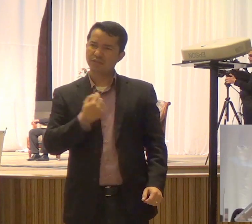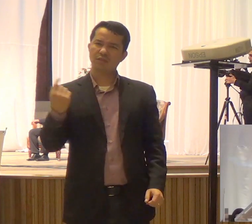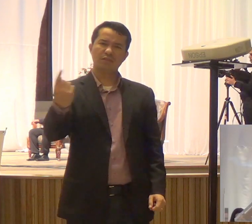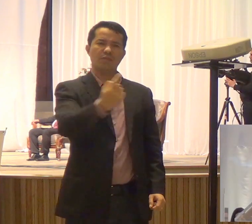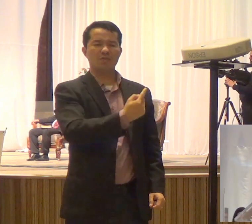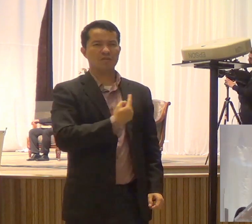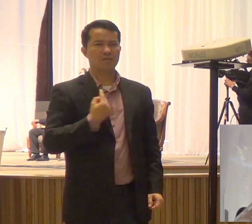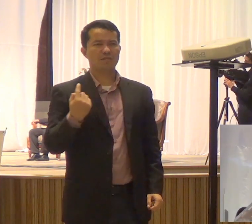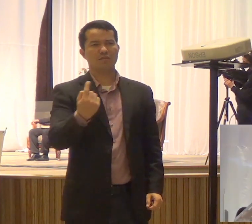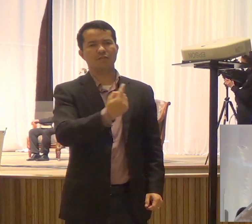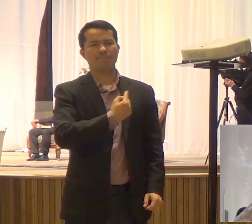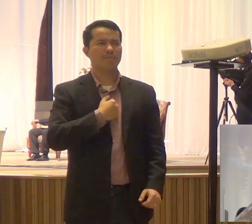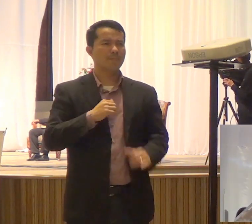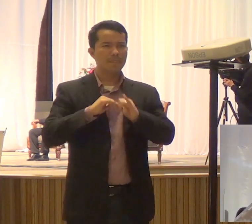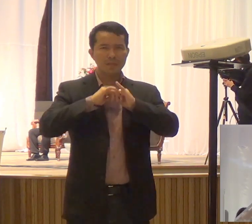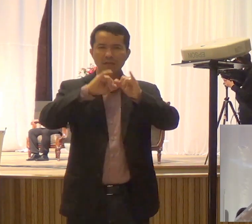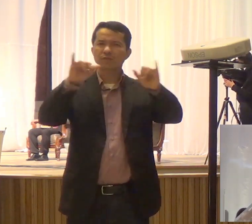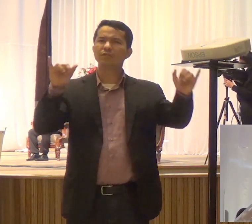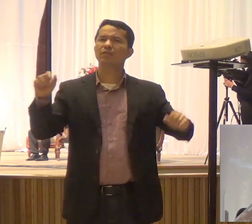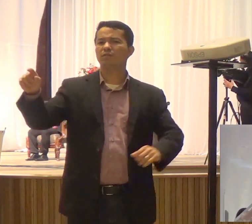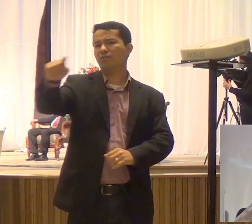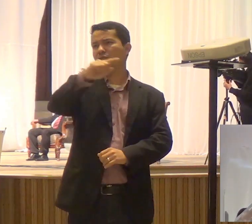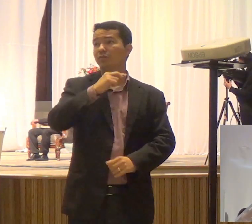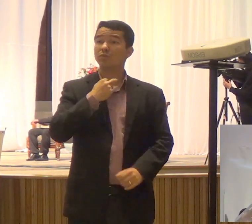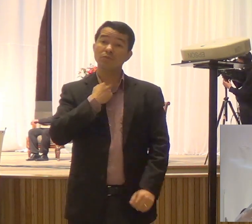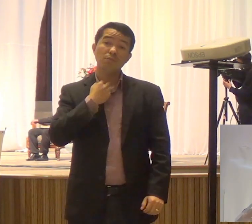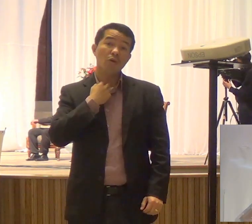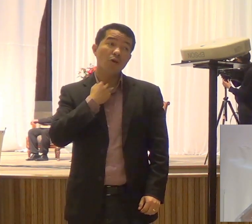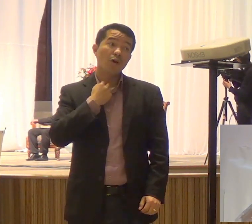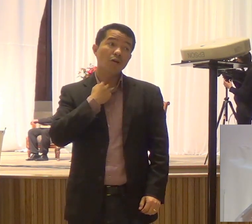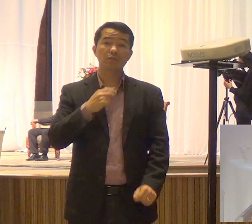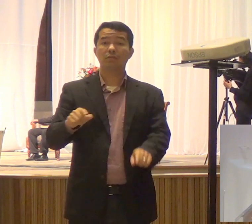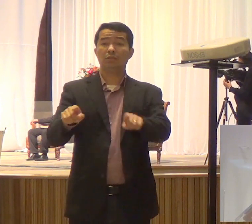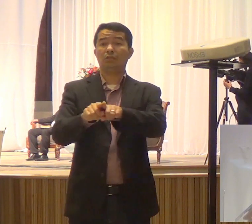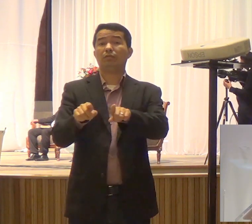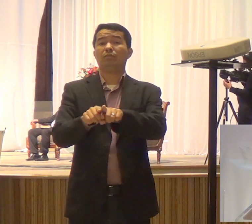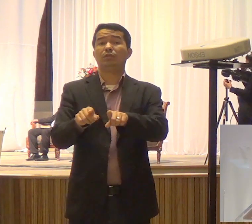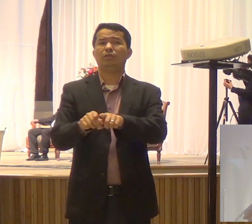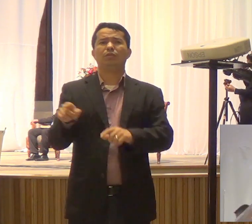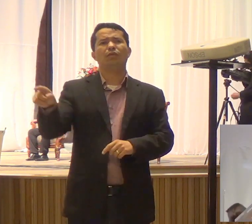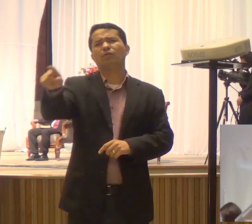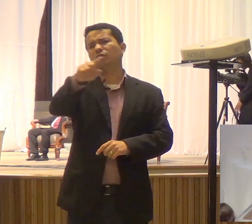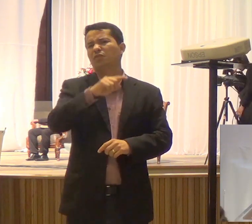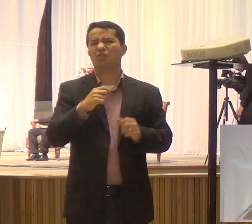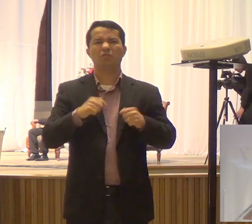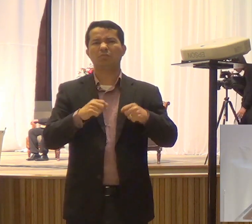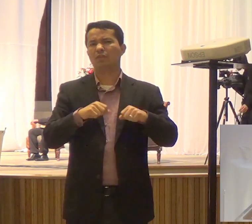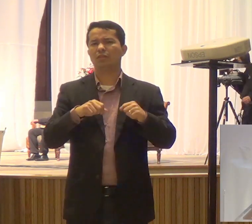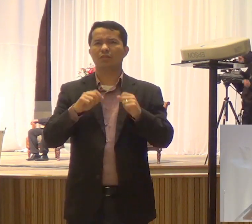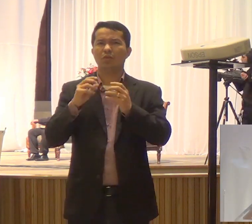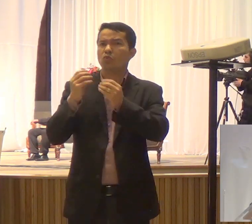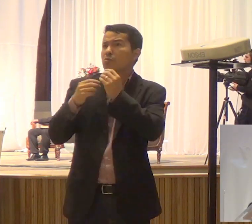E quero te dizer que você não pode e não deve ser alguém que adapta Deus ao seu